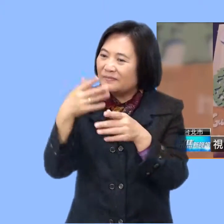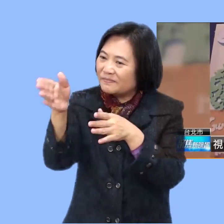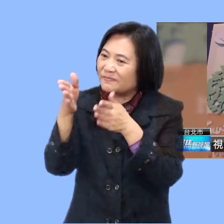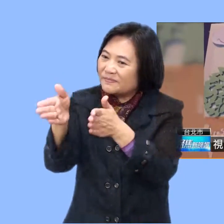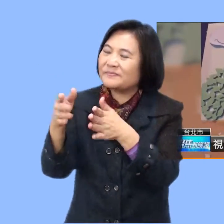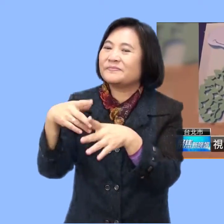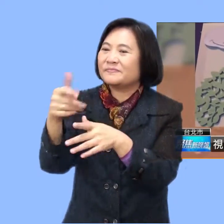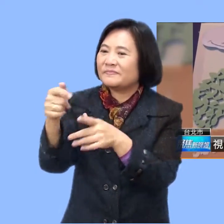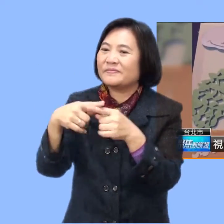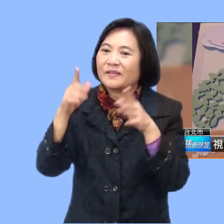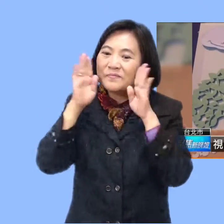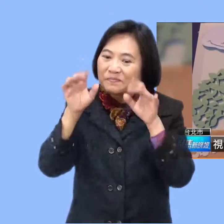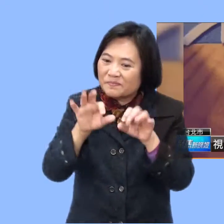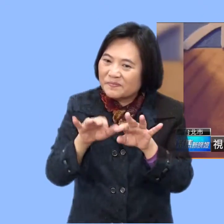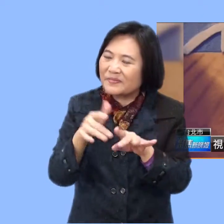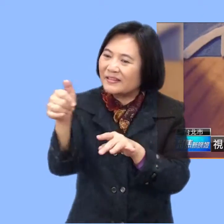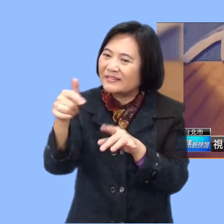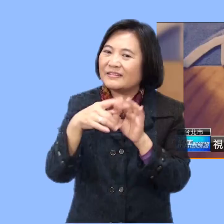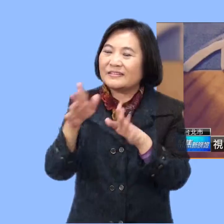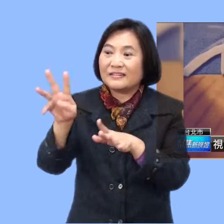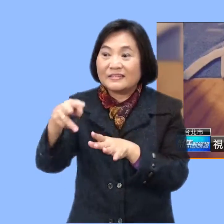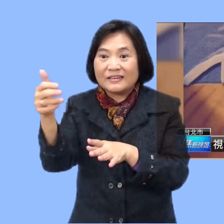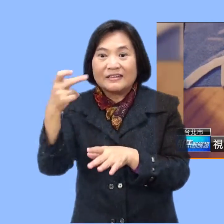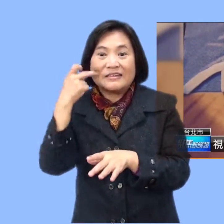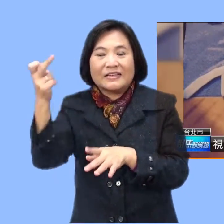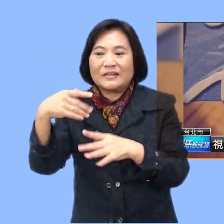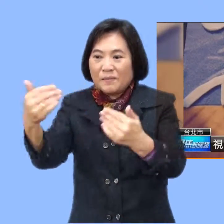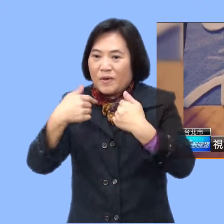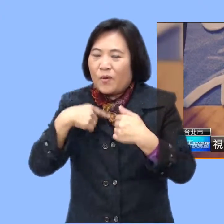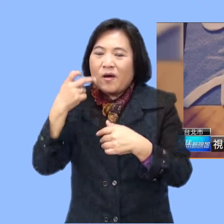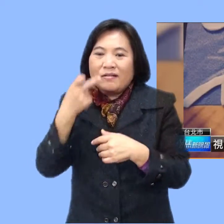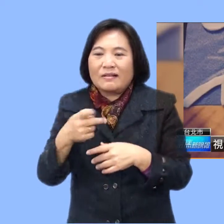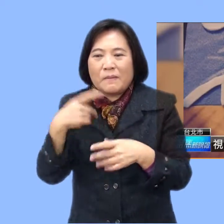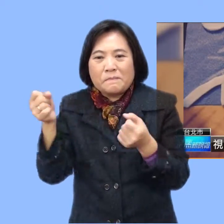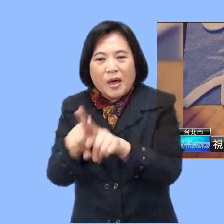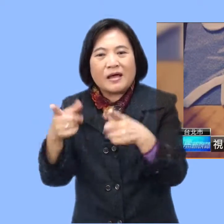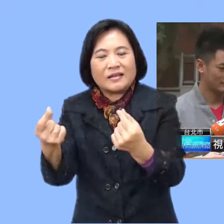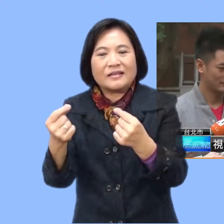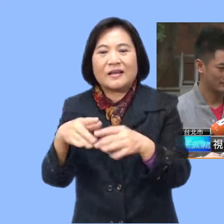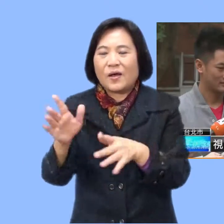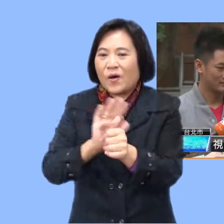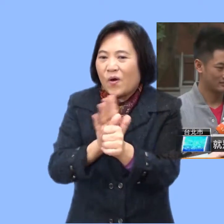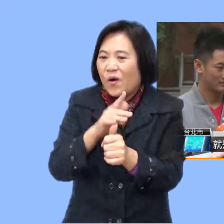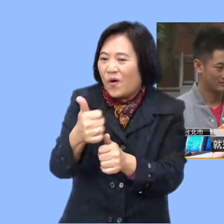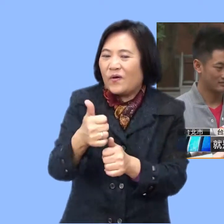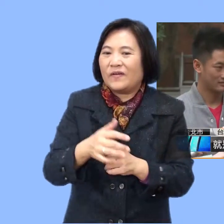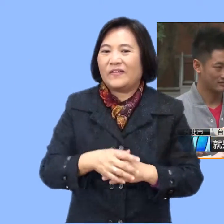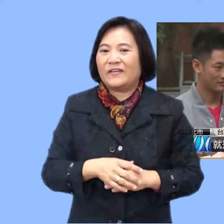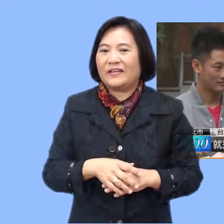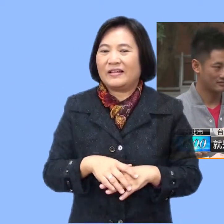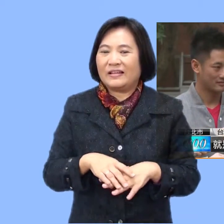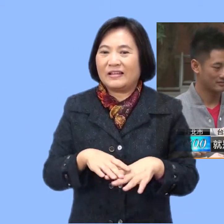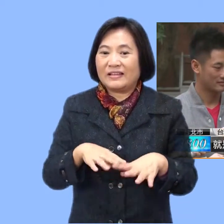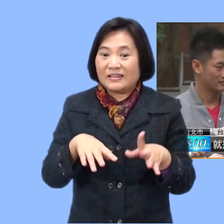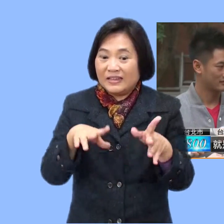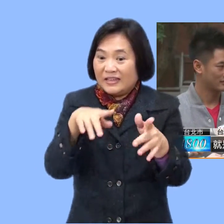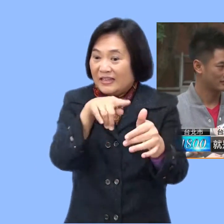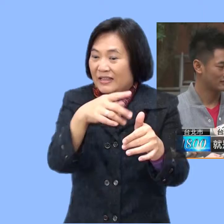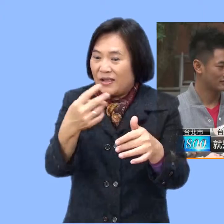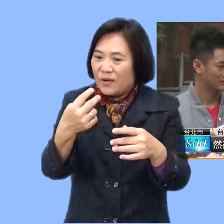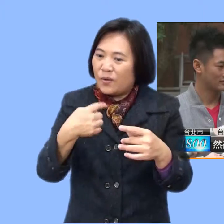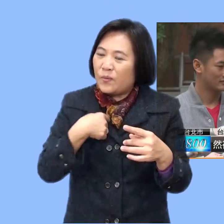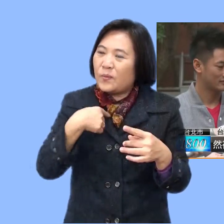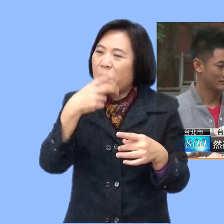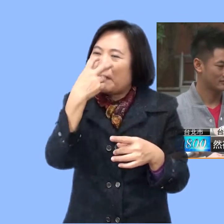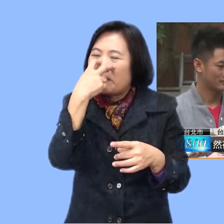手写卡片，还在脸书发感谢文，谢谢廖文恩哥哥愿意把他当作亲生弟弟疼爱。 就是你也不会因为我看不到然